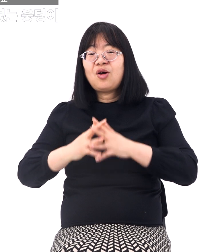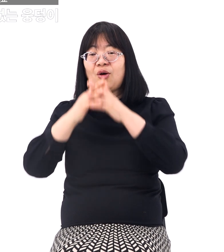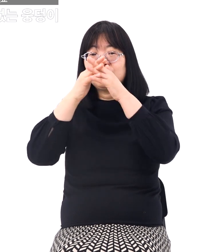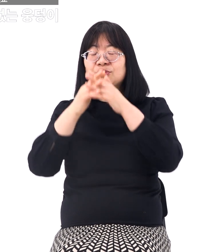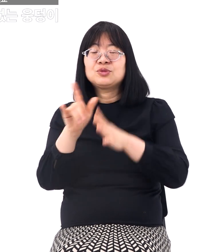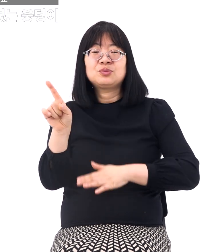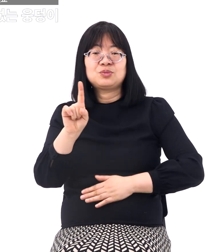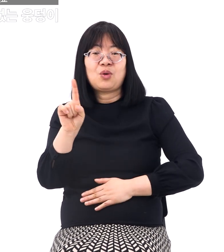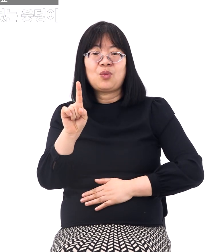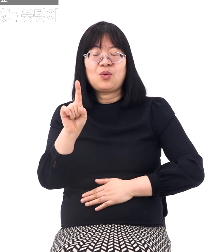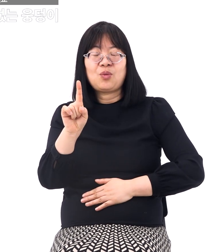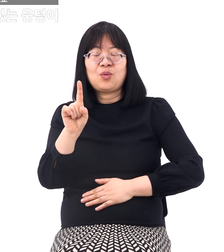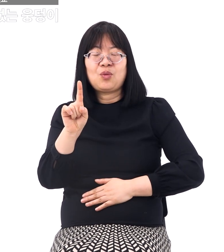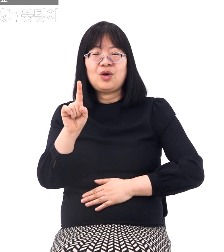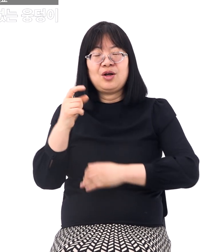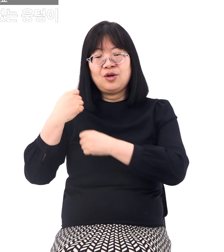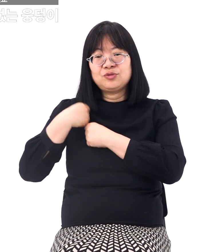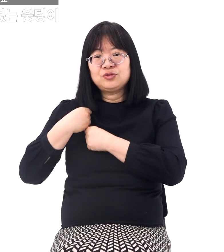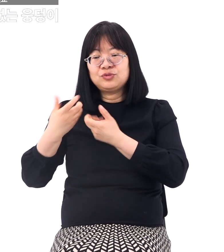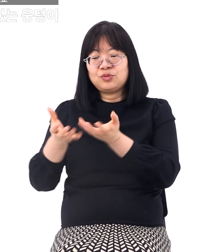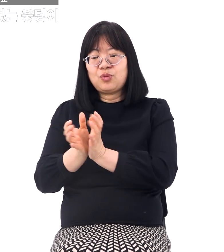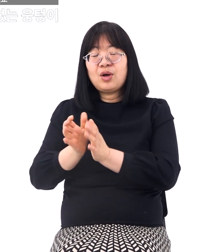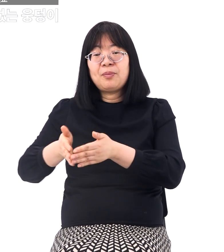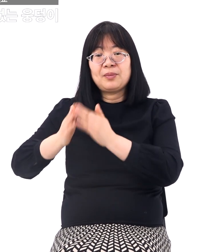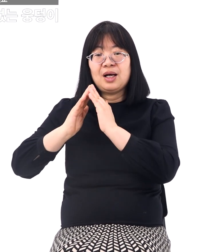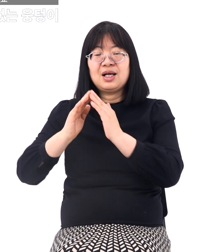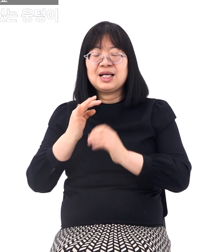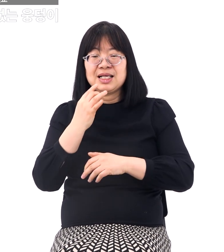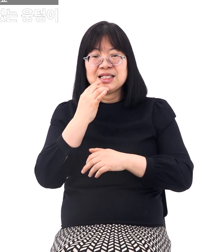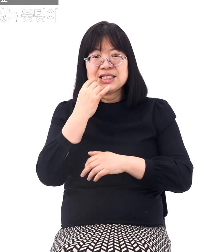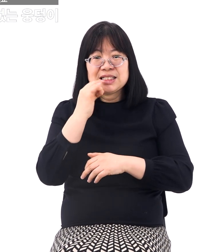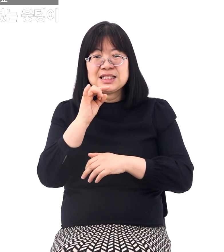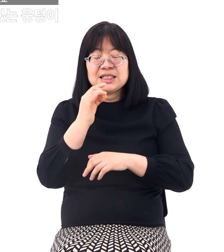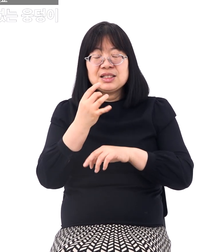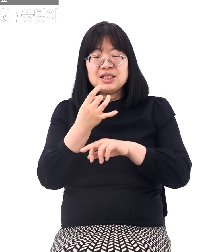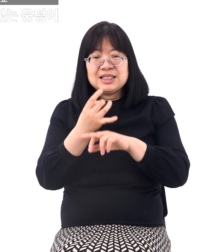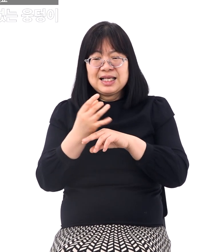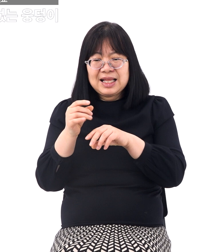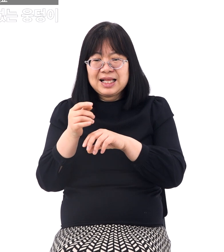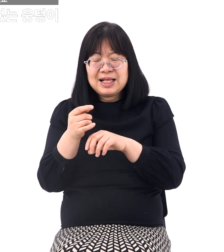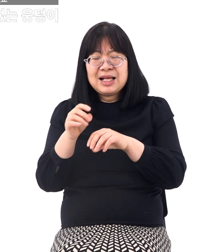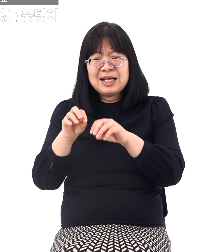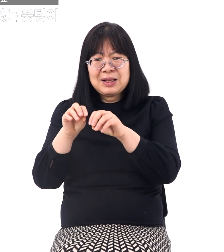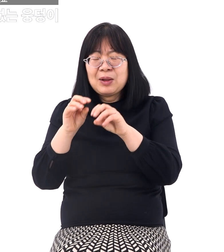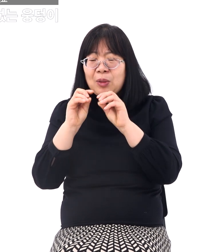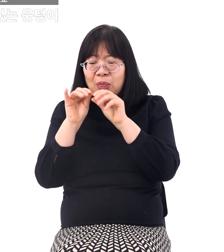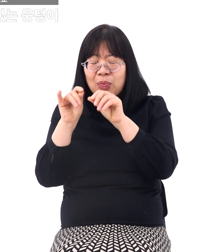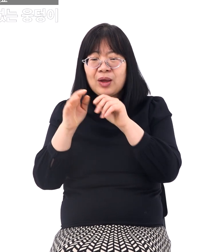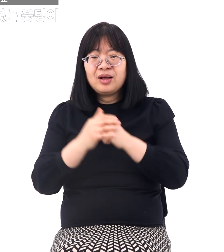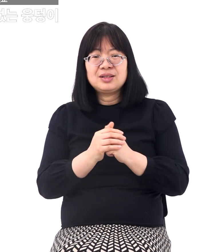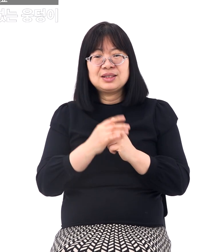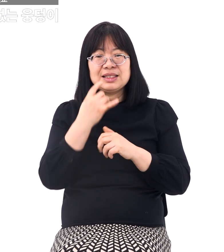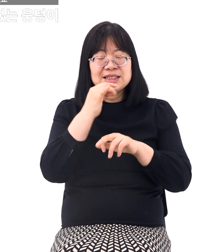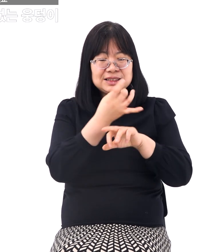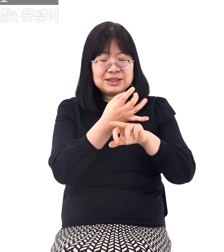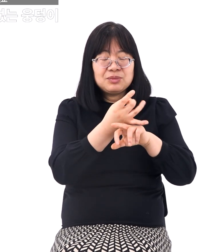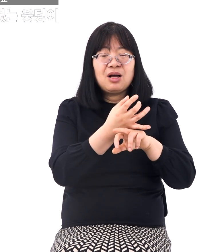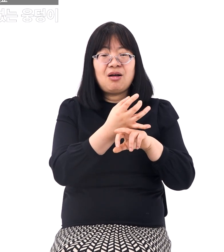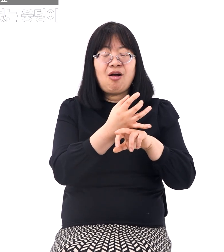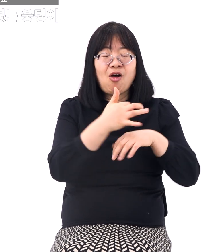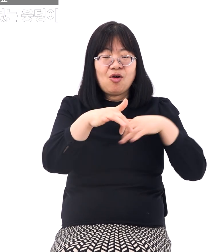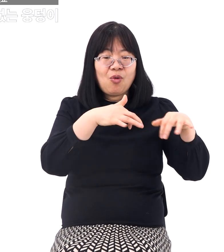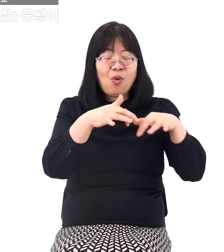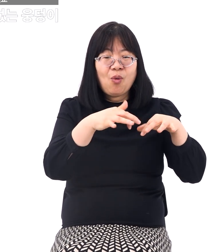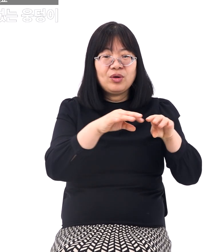건축하죠? 요새를 건축하며 은을 티끌같이 금을 거리에 진흙같이 쌓았도다. 야,